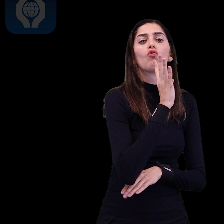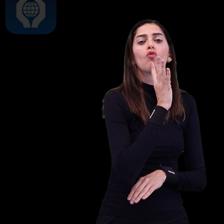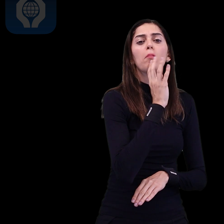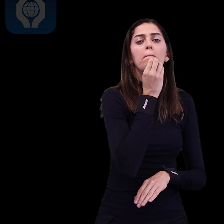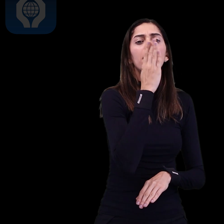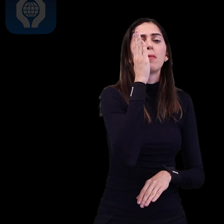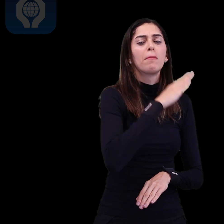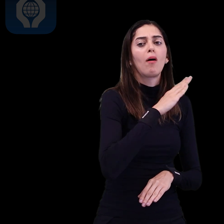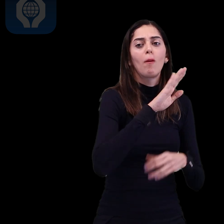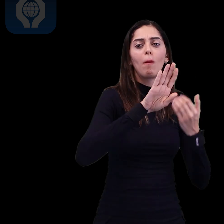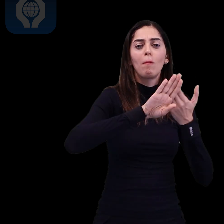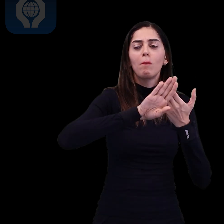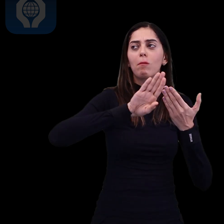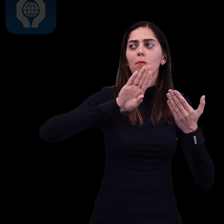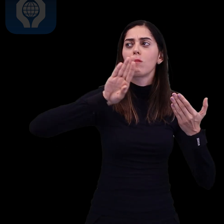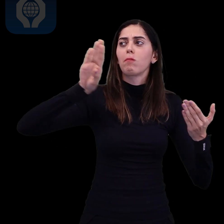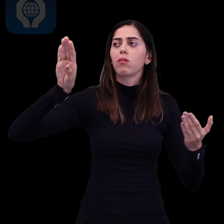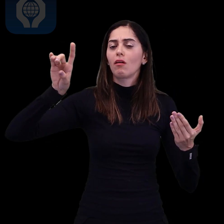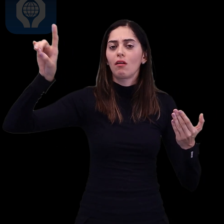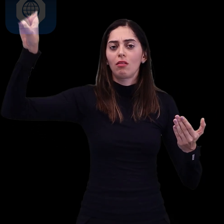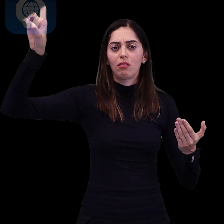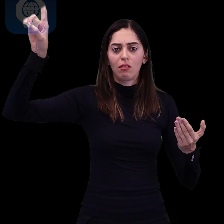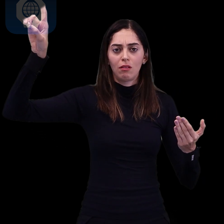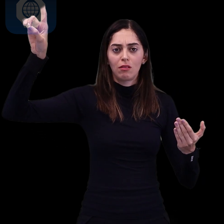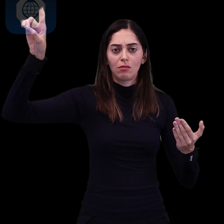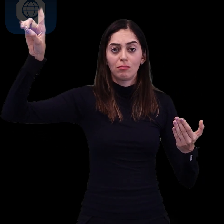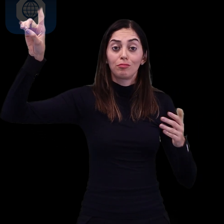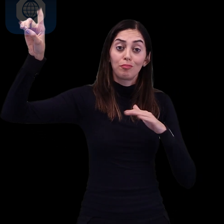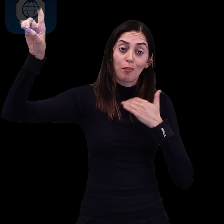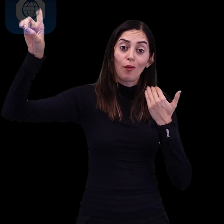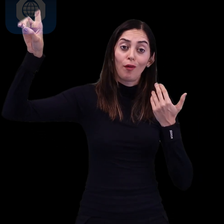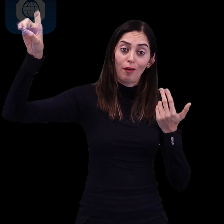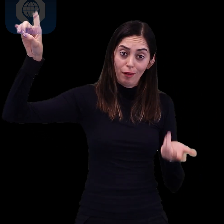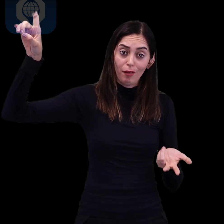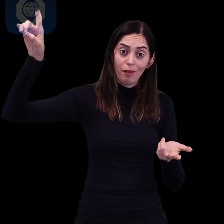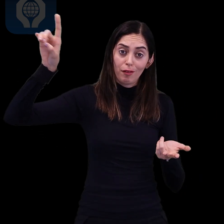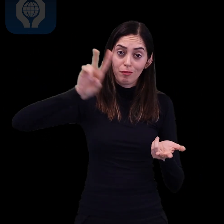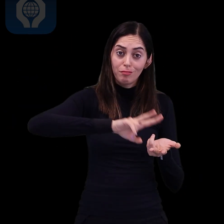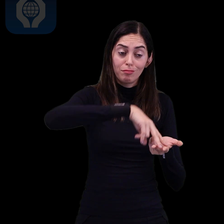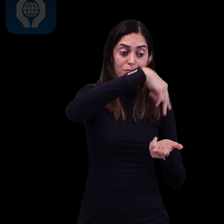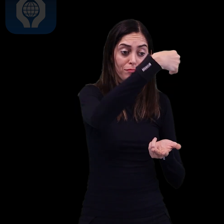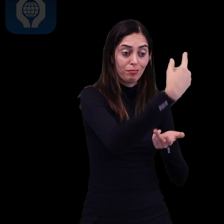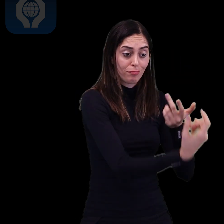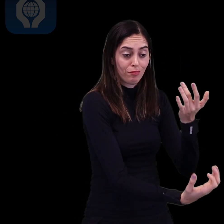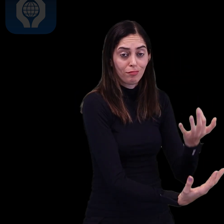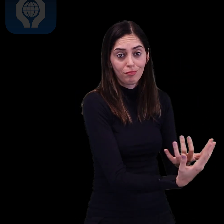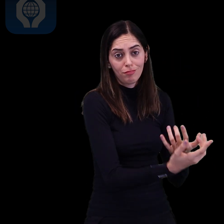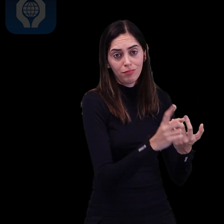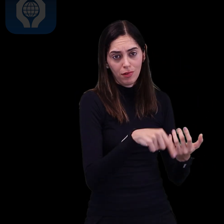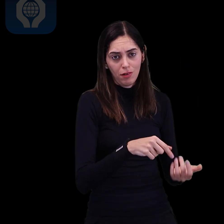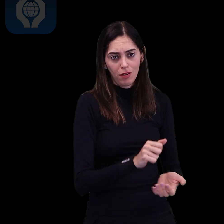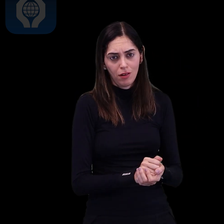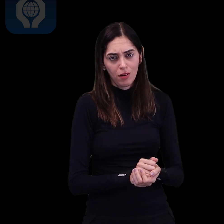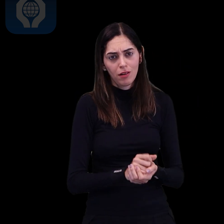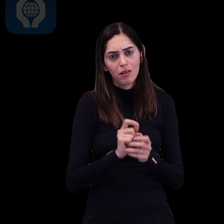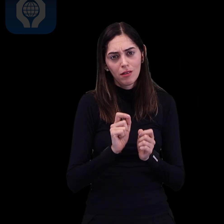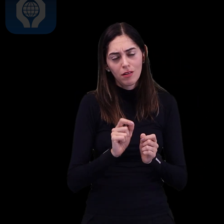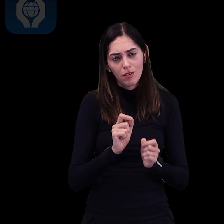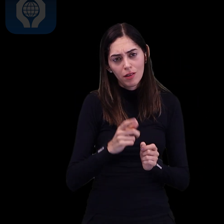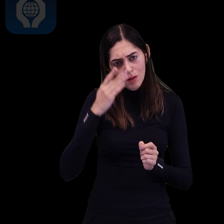separado dele, seu Criador. Provérbios 1:7 nos diz: o temor do Senhor é o princípio do